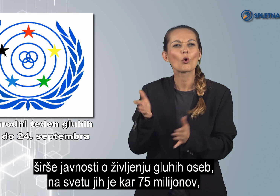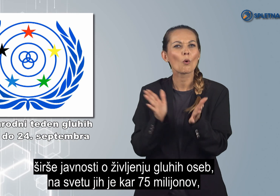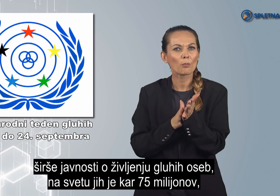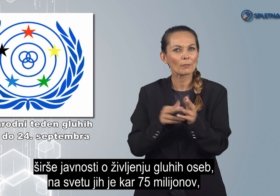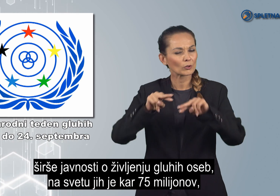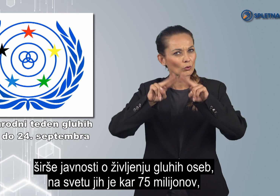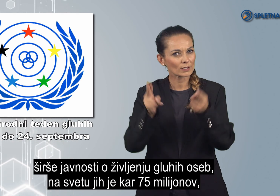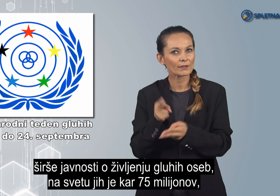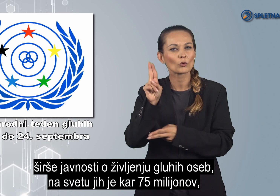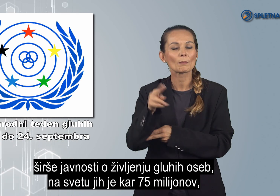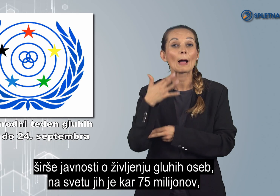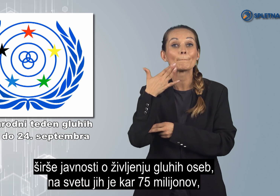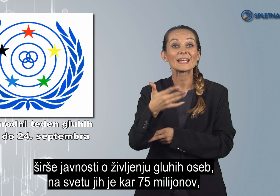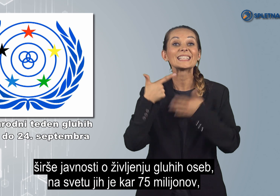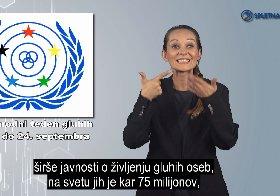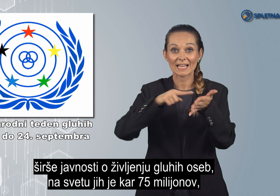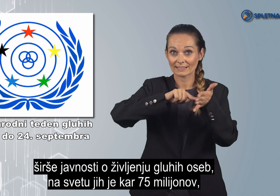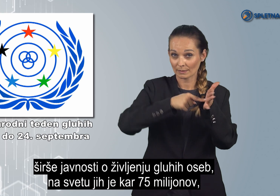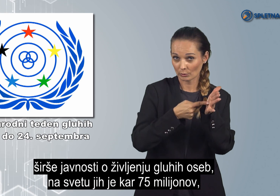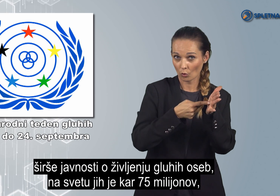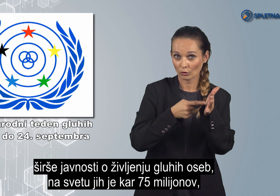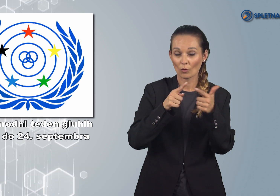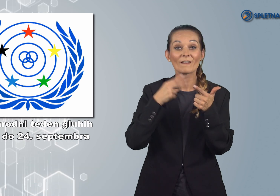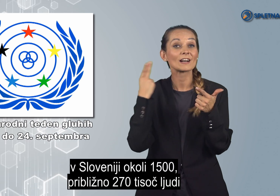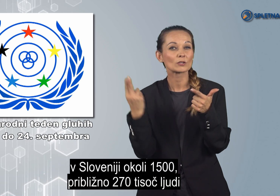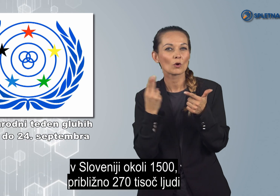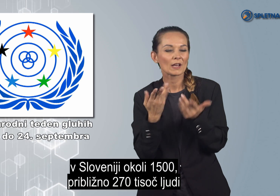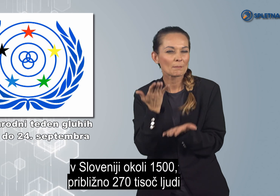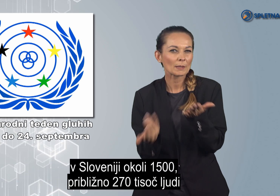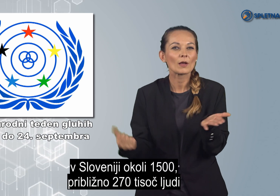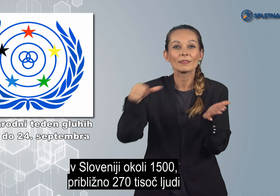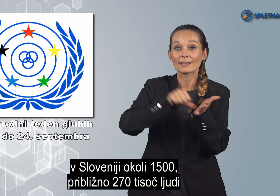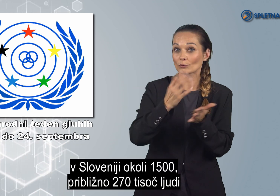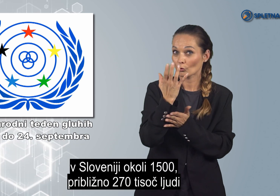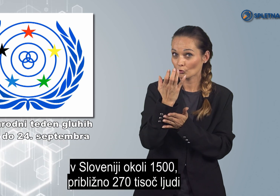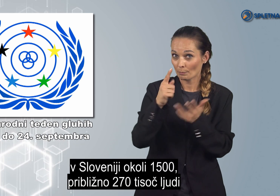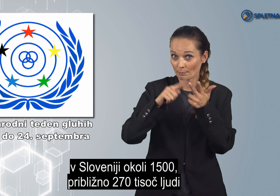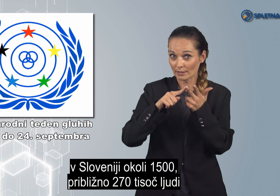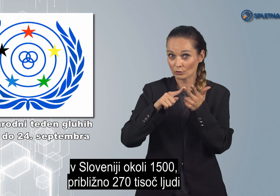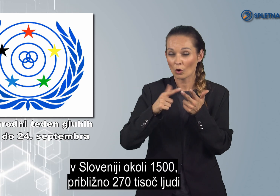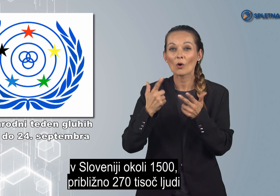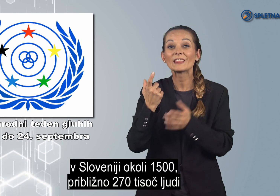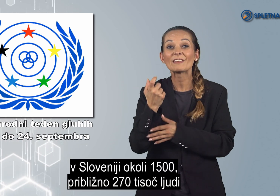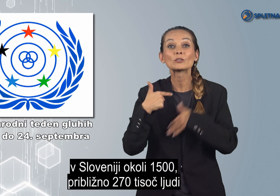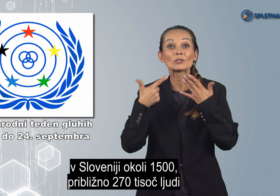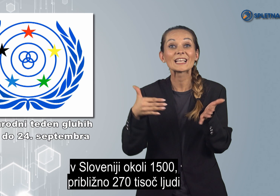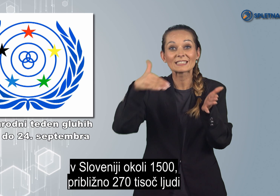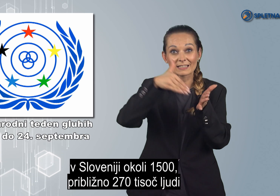75 milijonov, v Sloveniji jih je okoli 1500, približno 270 tisoč ljudi pri nas pa se sooča